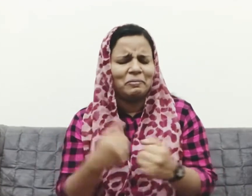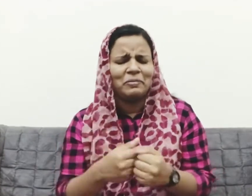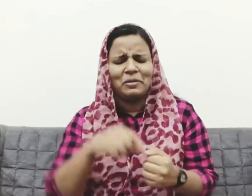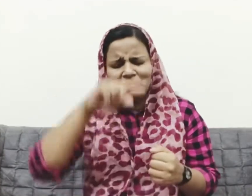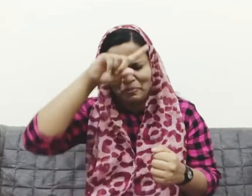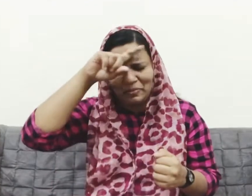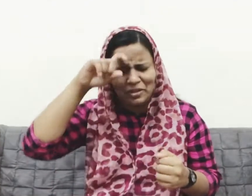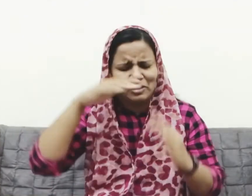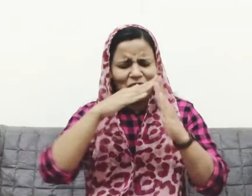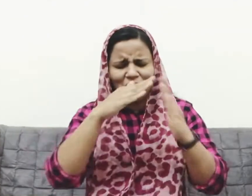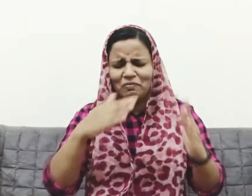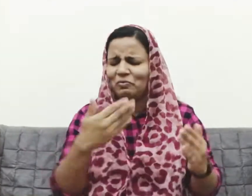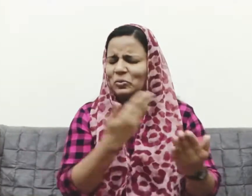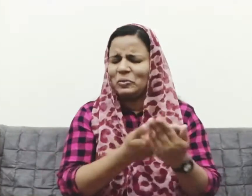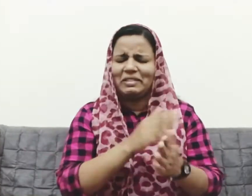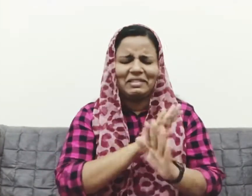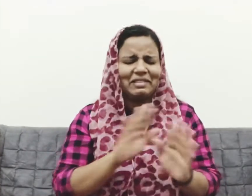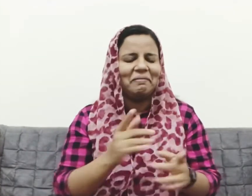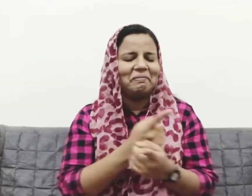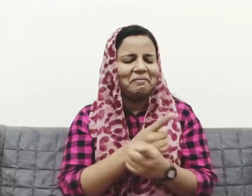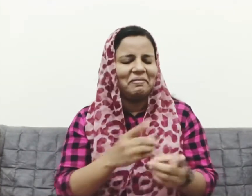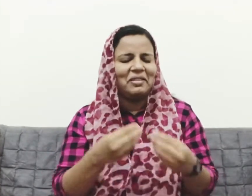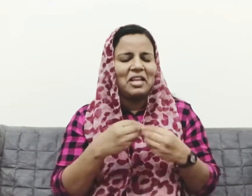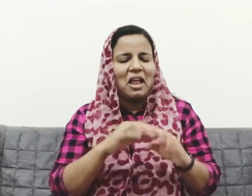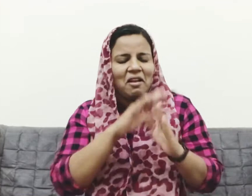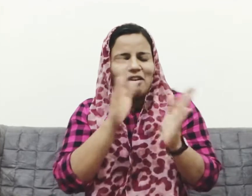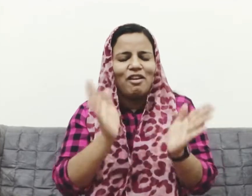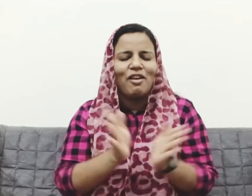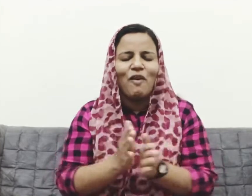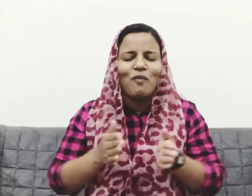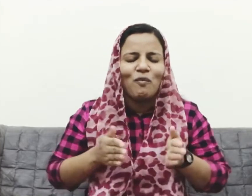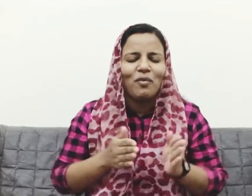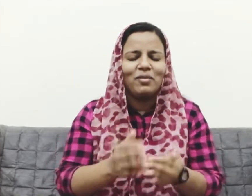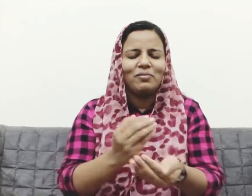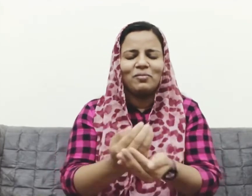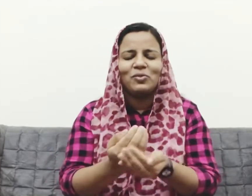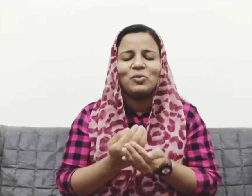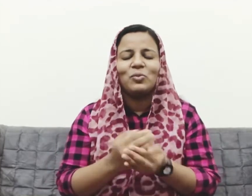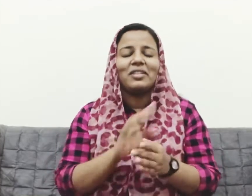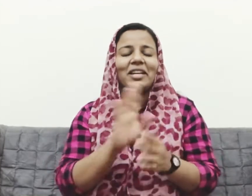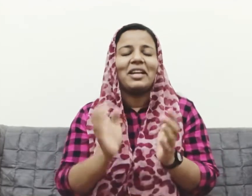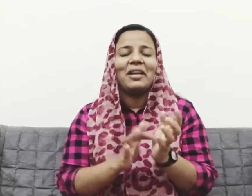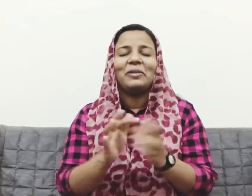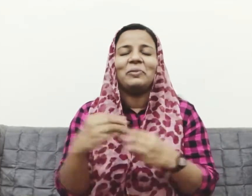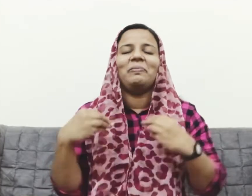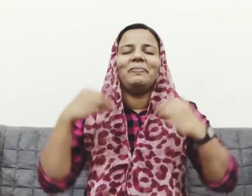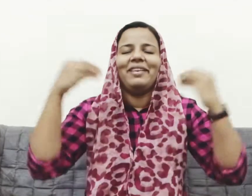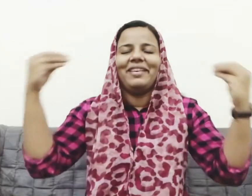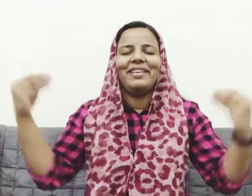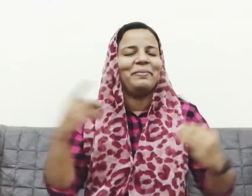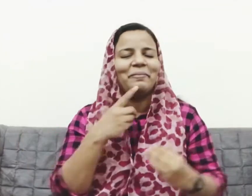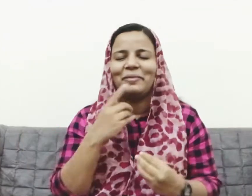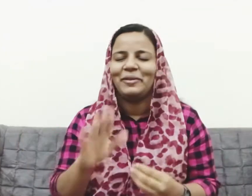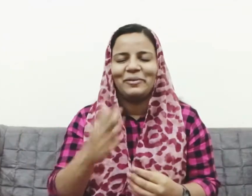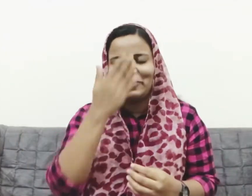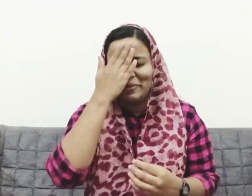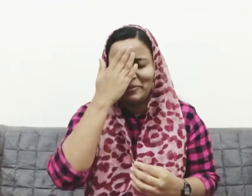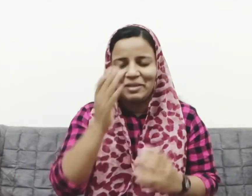ബാധ ഇവരുടെ കൂടാരത്തിൽ കയറാതെ അങ്ങയുടെ ഇവരുടെ സകല വഴികളെയും സൂക്ഷിപ്പാൻ അങ്ങ് ദൂതന്മാർക്ക് കൊടുത്തിരിക്കുന്ന കൽപ്പനയ്ക്കായിട്ട് സ്തോത്രം. അങ്ങയുടെ രക്തത്തിൻ മറവിൽ